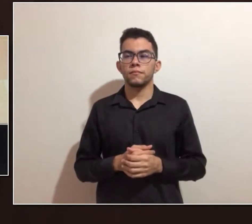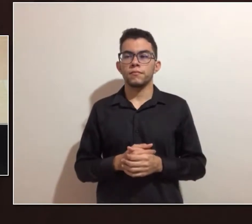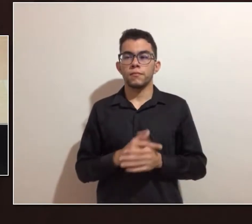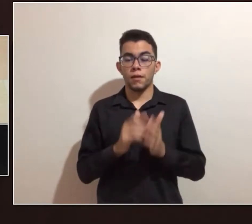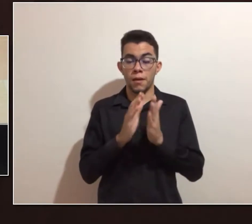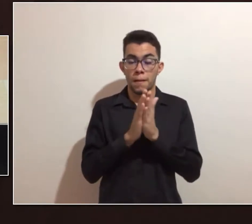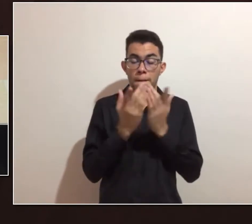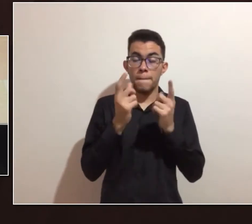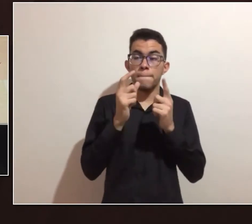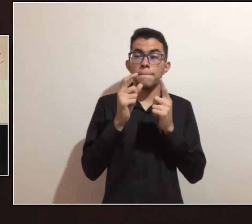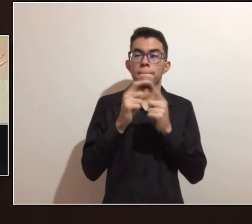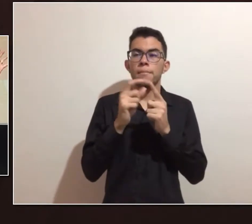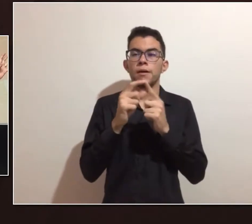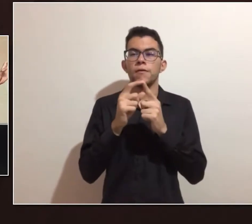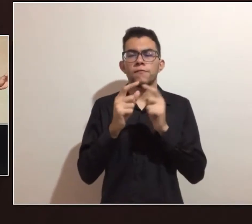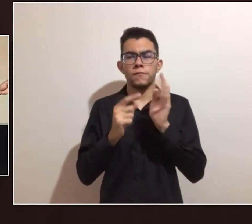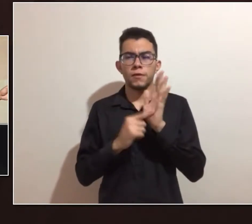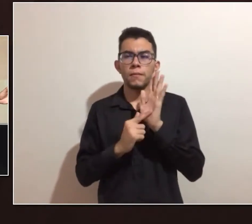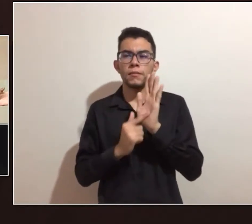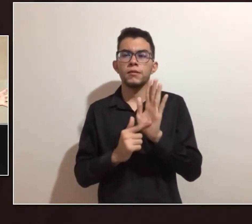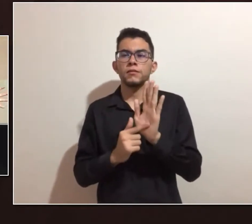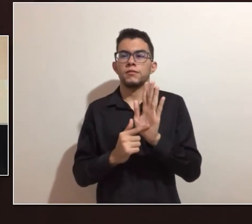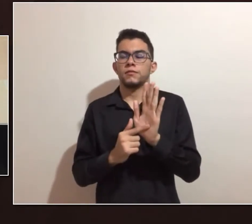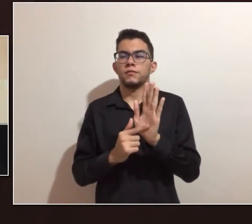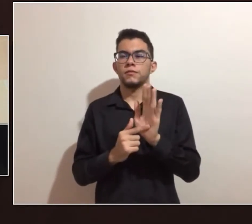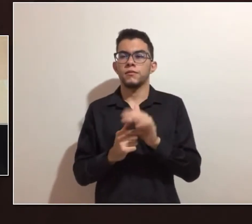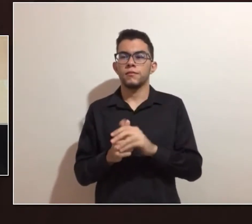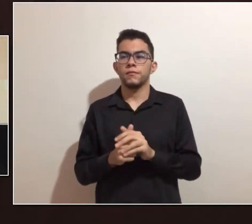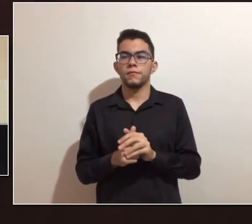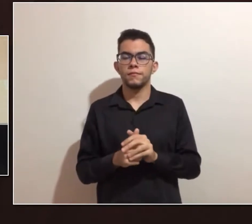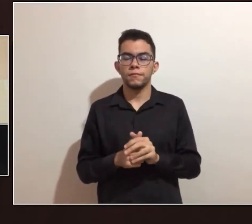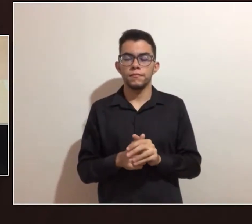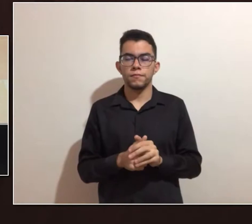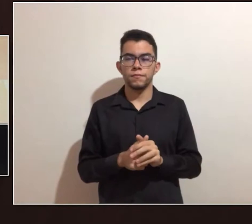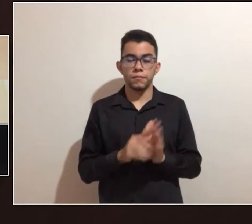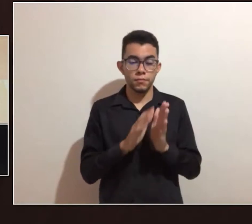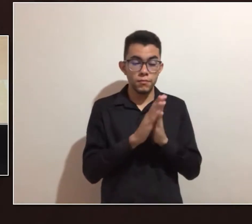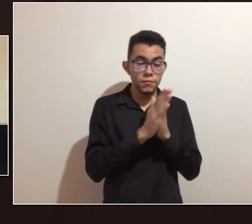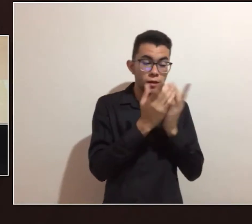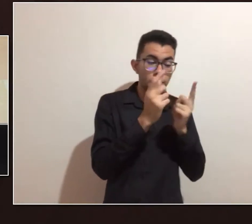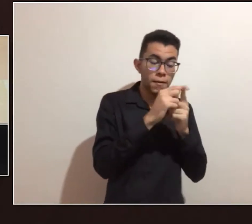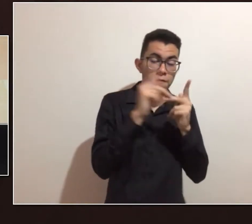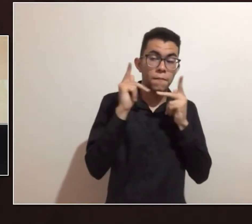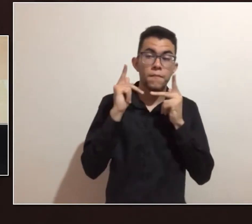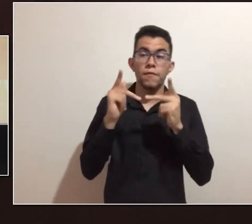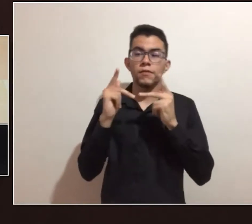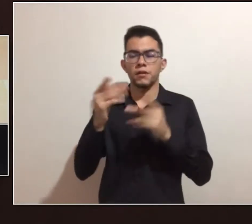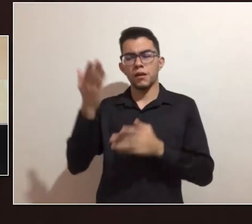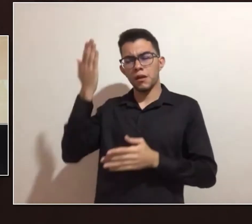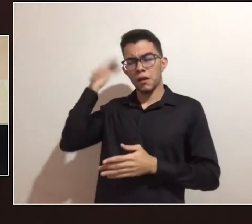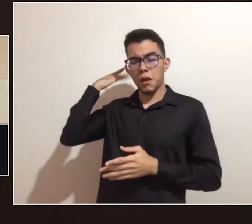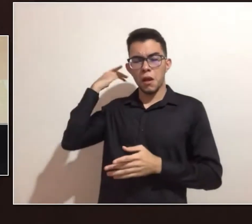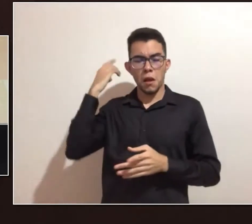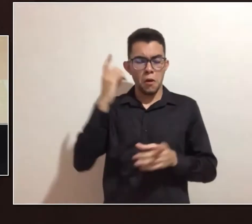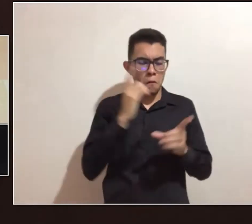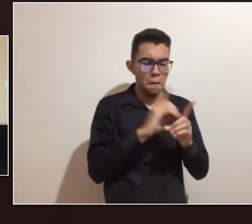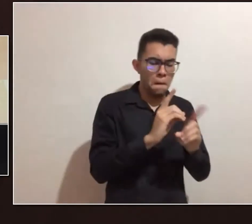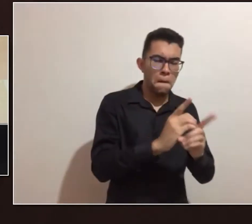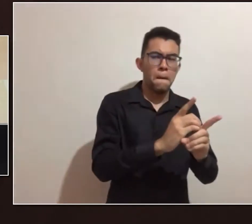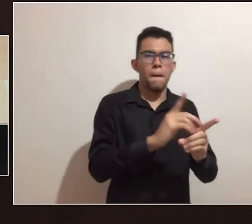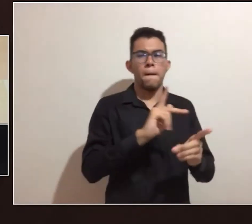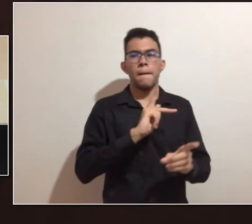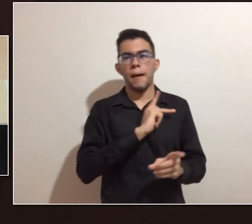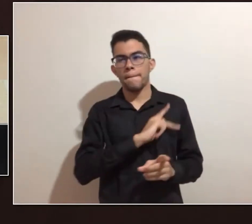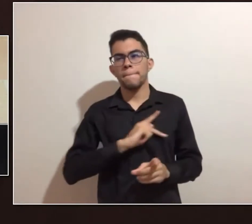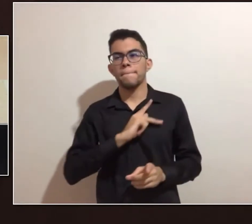trancada, desde a época dos apóstolos, que terminou com João, e depois, a partir